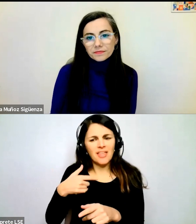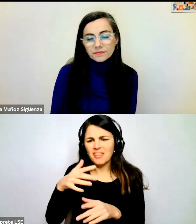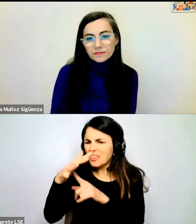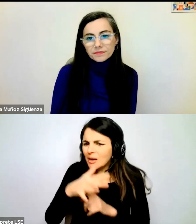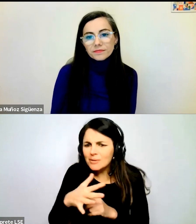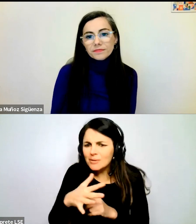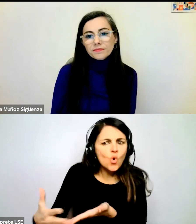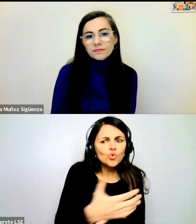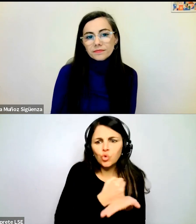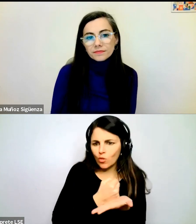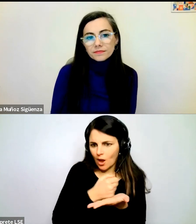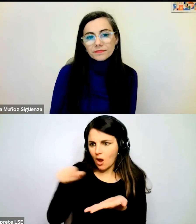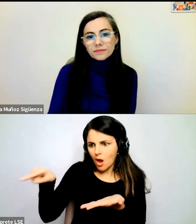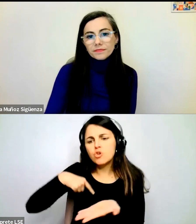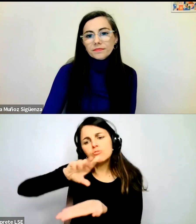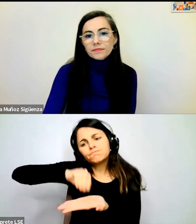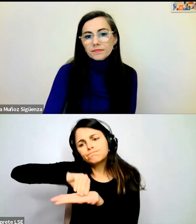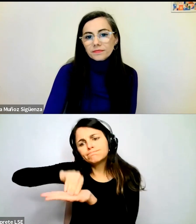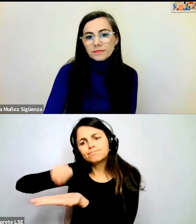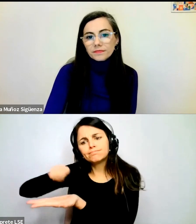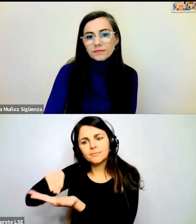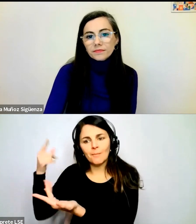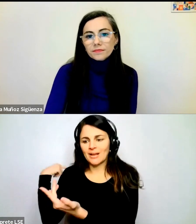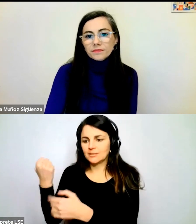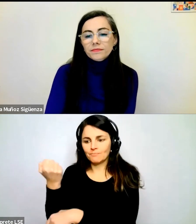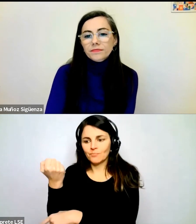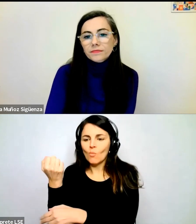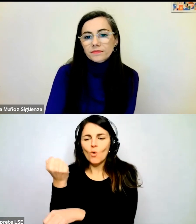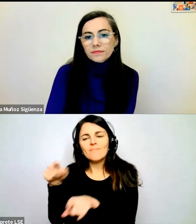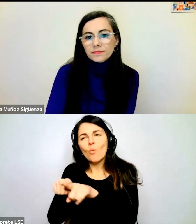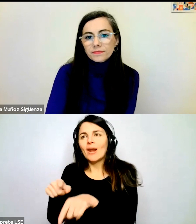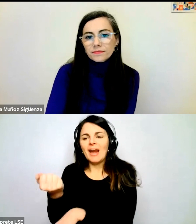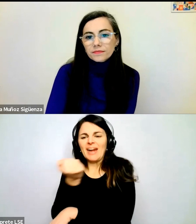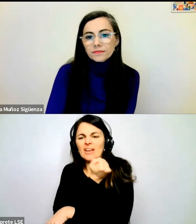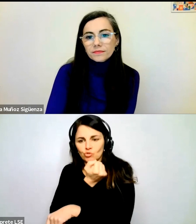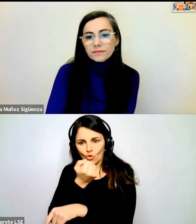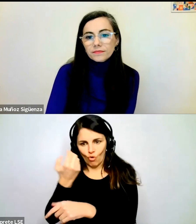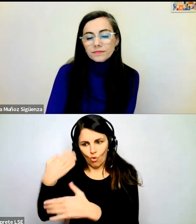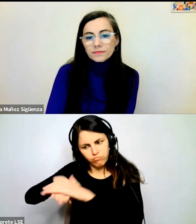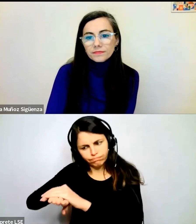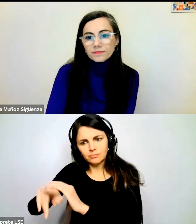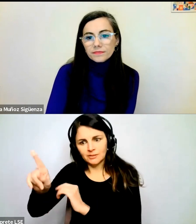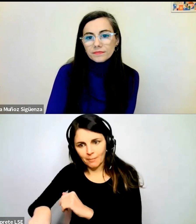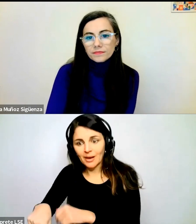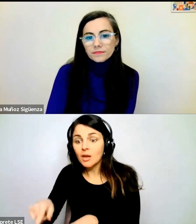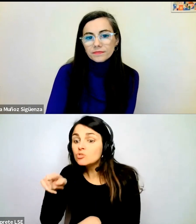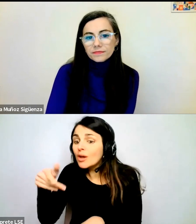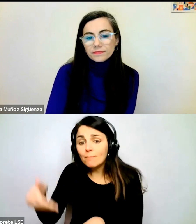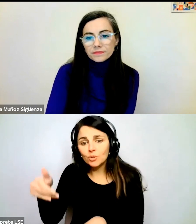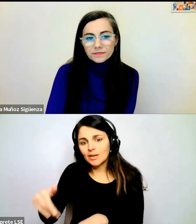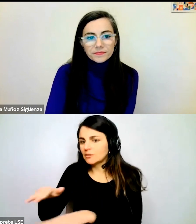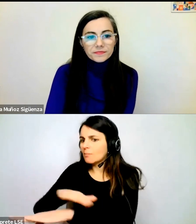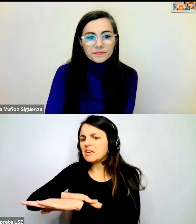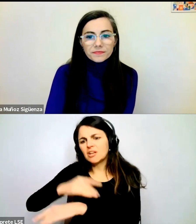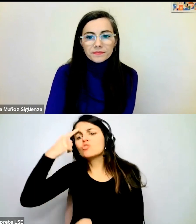discriminaciones que se van sufriendo en el día a día de las personas sordas, y es muy interesante que el Ministerio lo sepa y también tramite